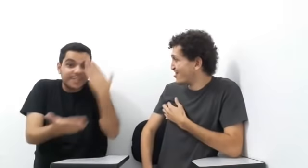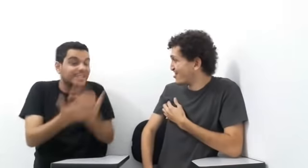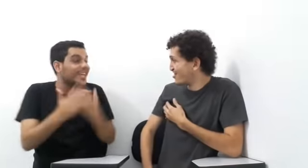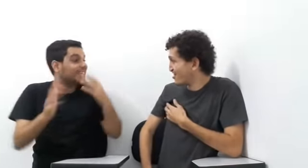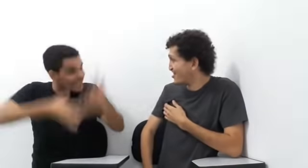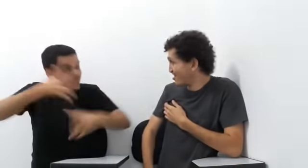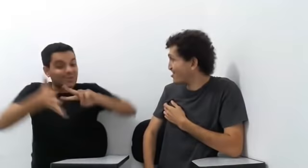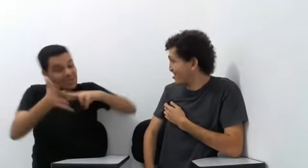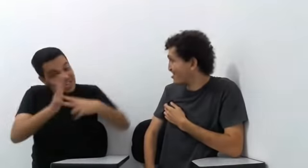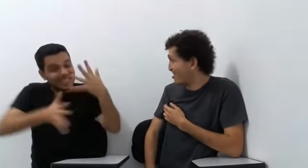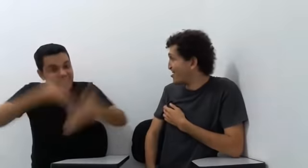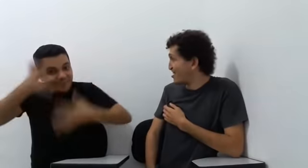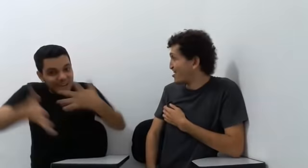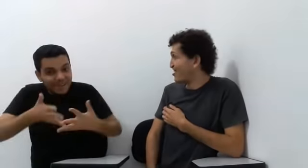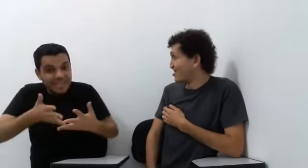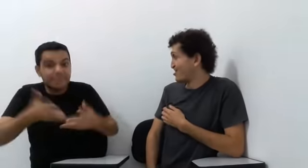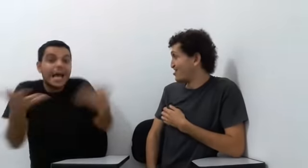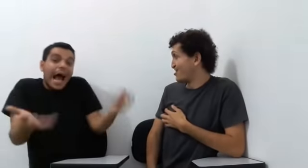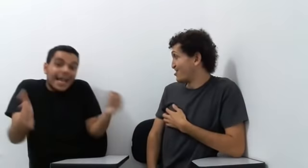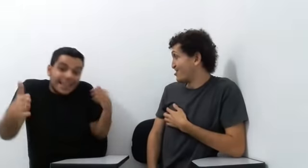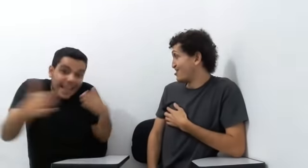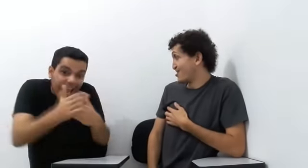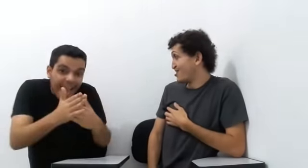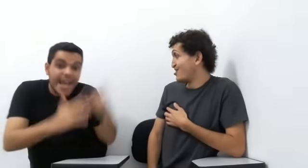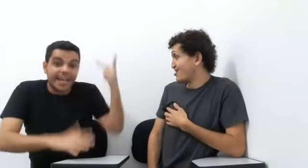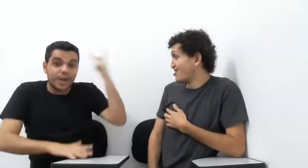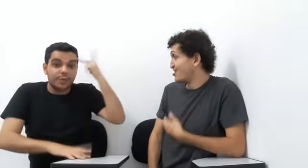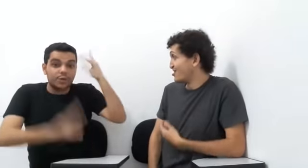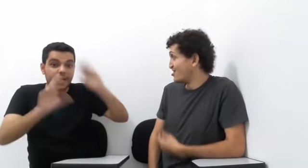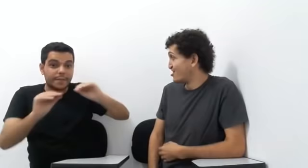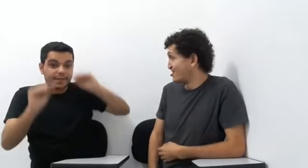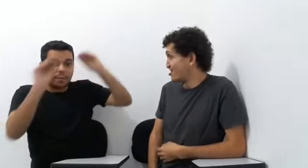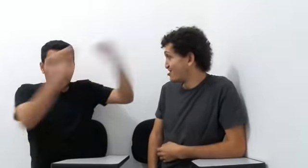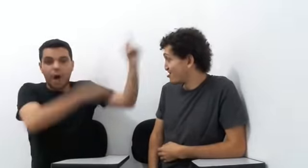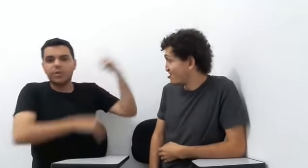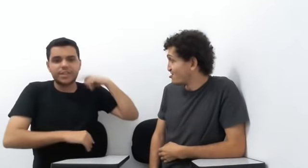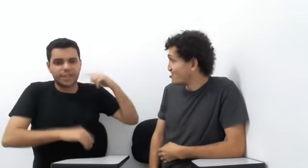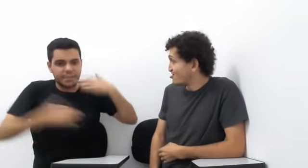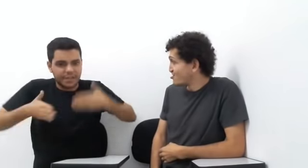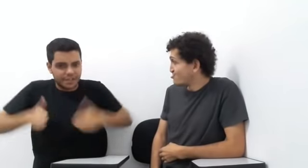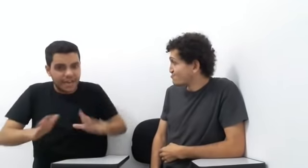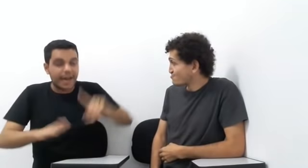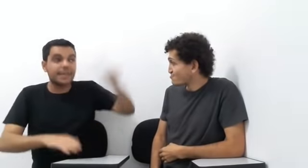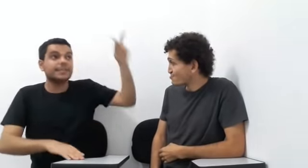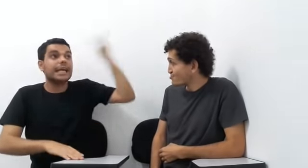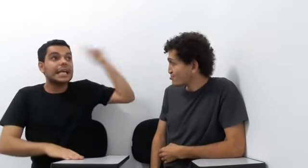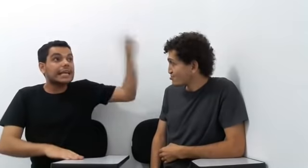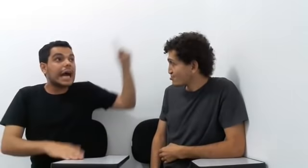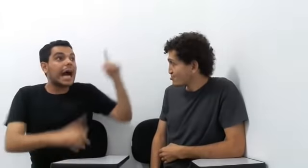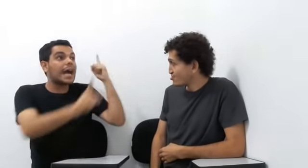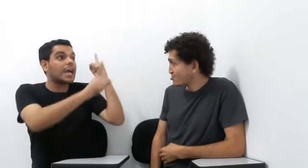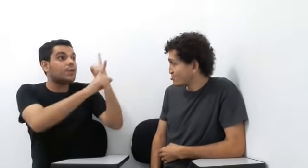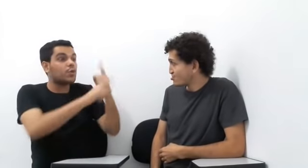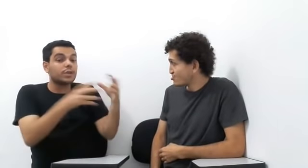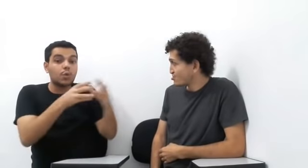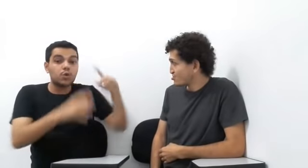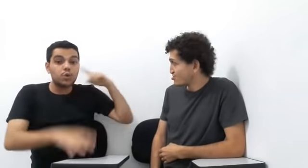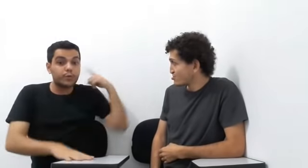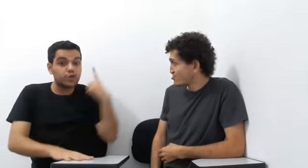acreditei que isso significava língua. Até que eu me mudei para São Paulo, deixei Minas Gerais, e lá eu encontrei um grupo de